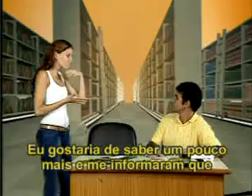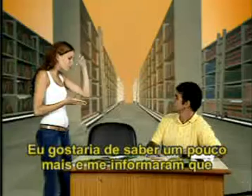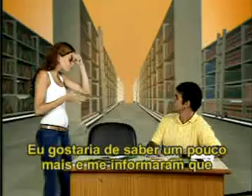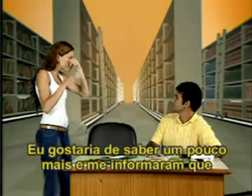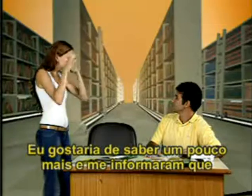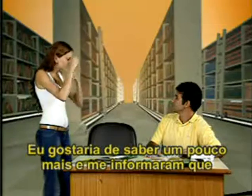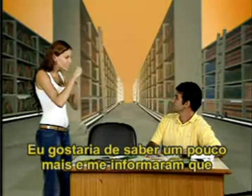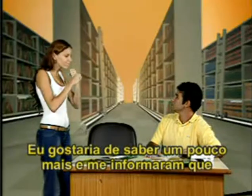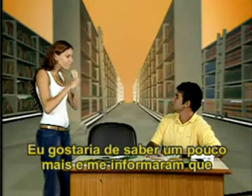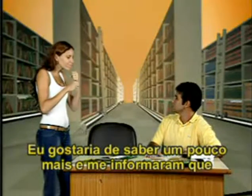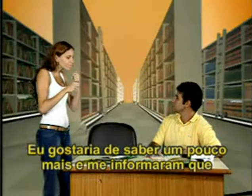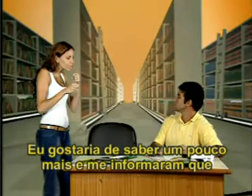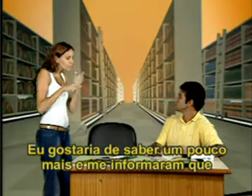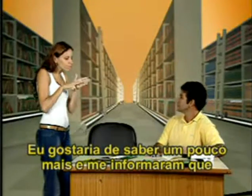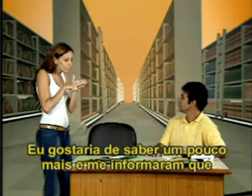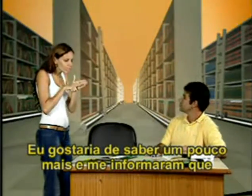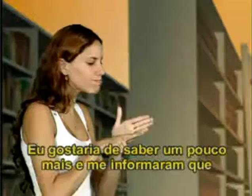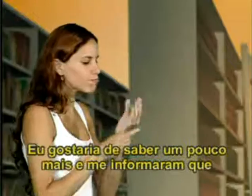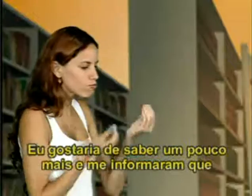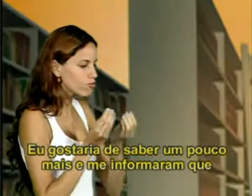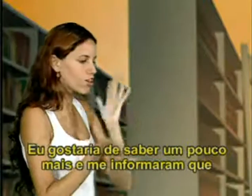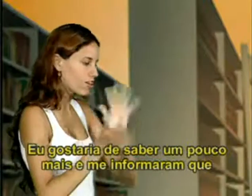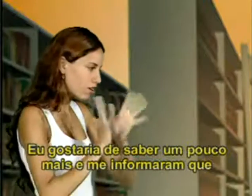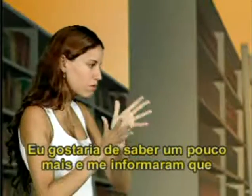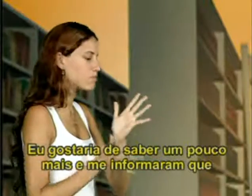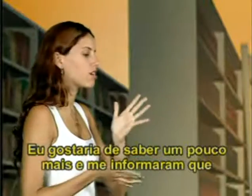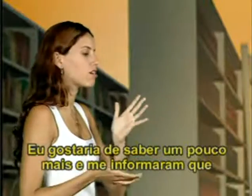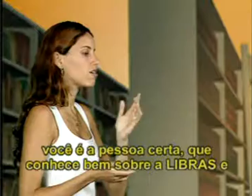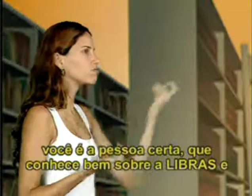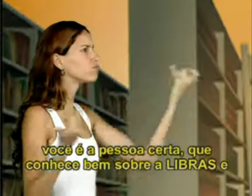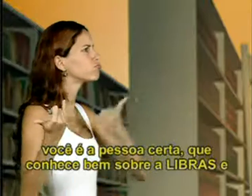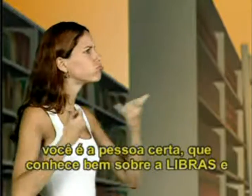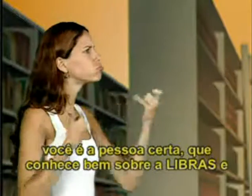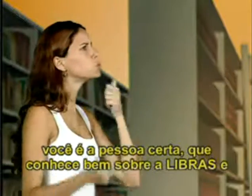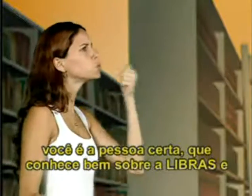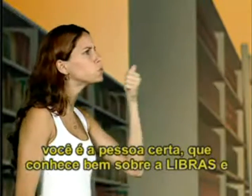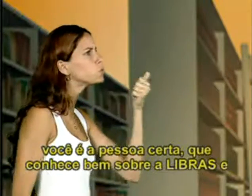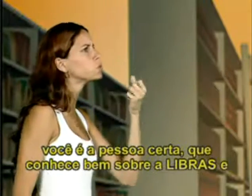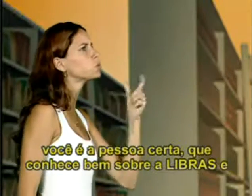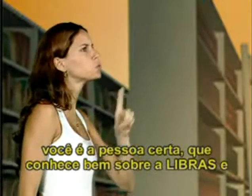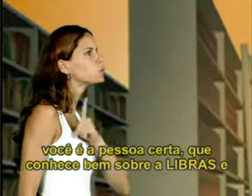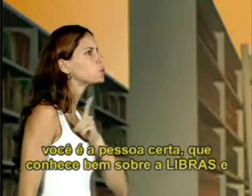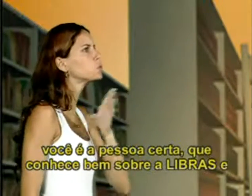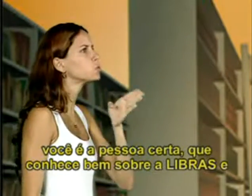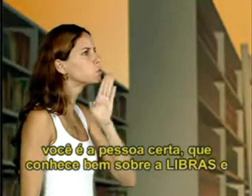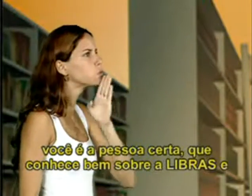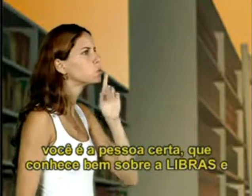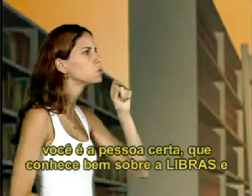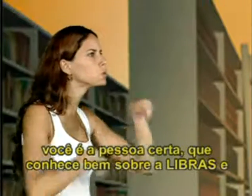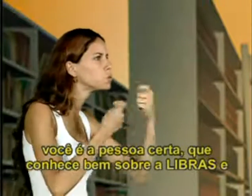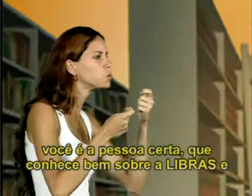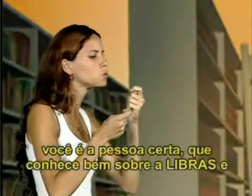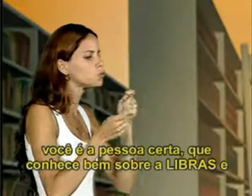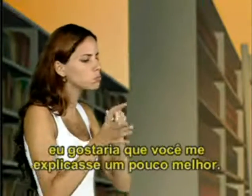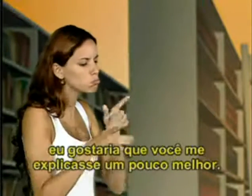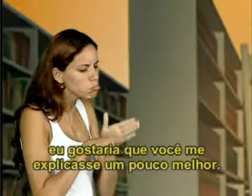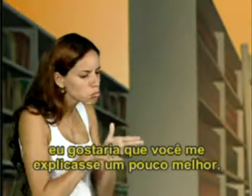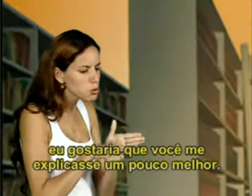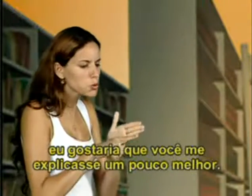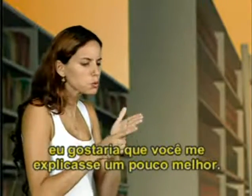Eu gostaria de saber um pouco mais e me informaram que você é a pessoa certa, que conhece bem sobre a Libras, e eu gostaria que